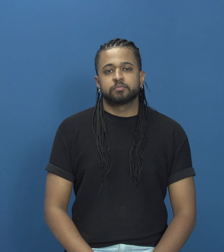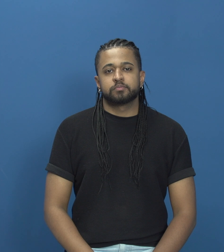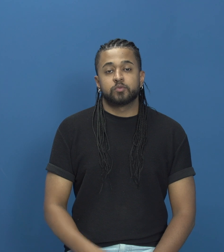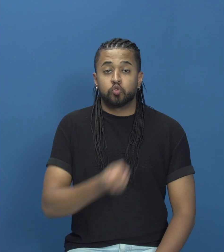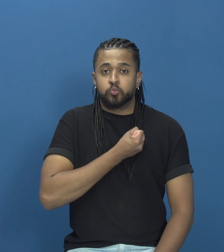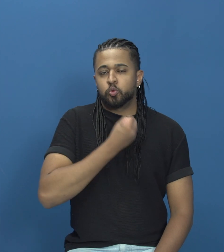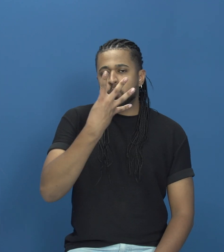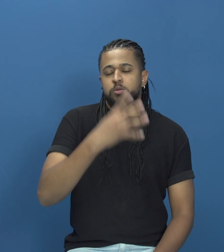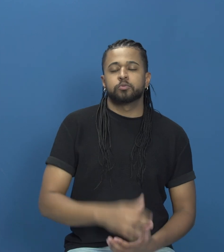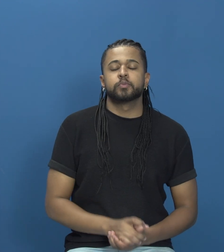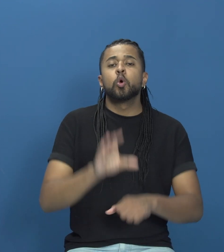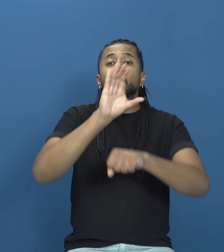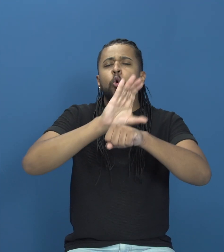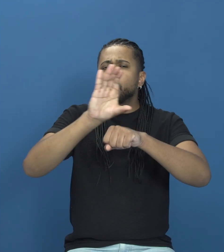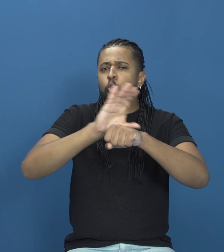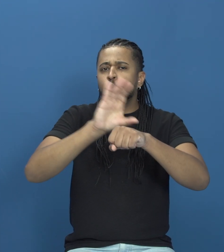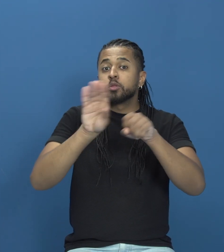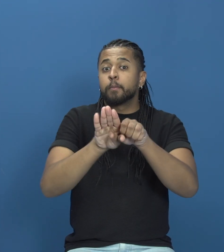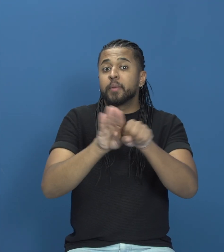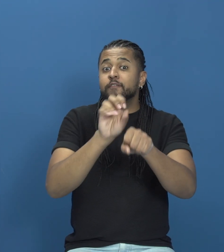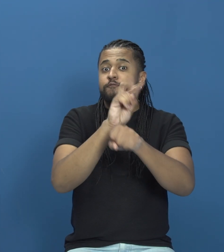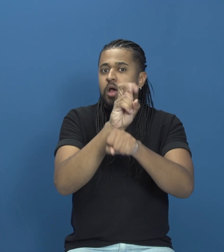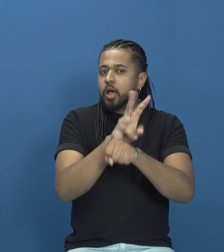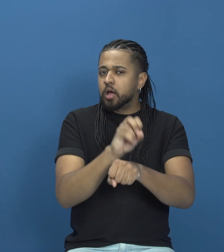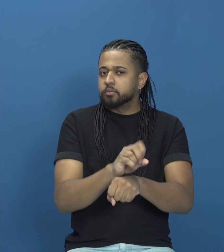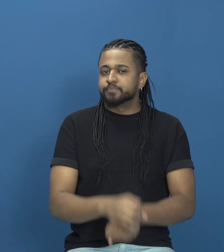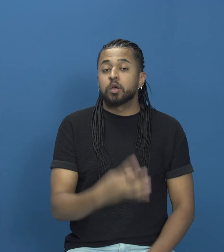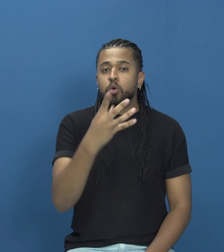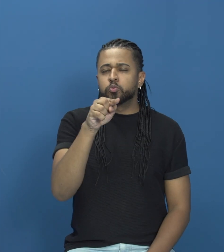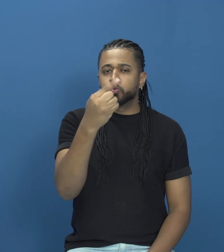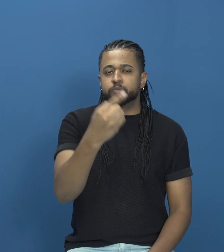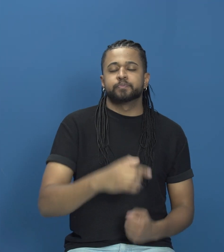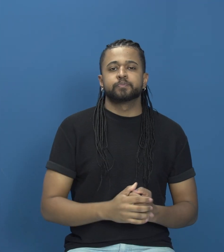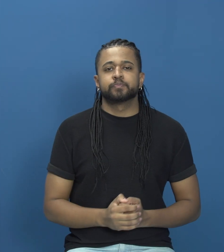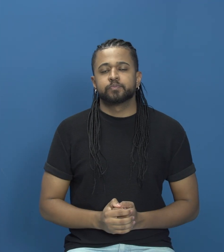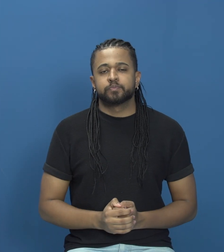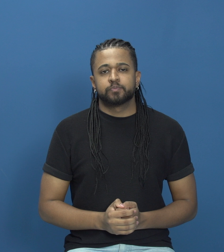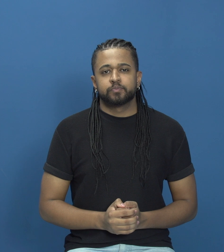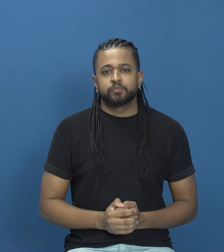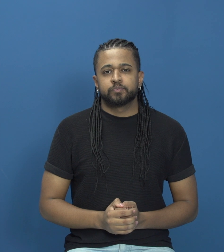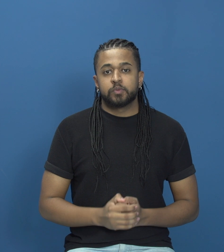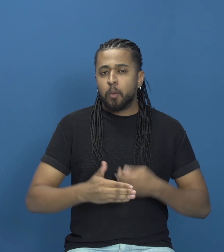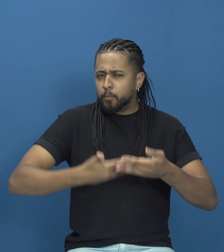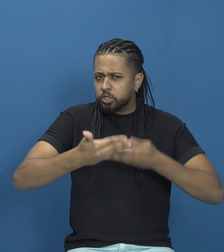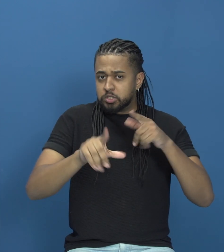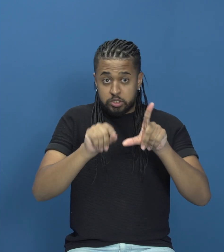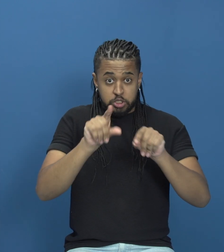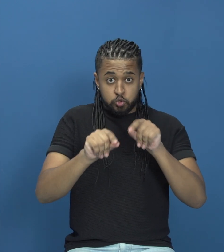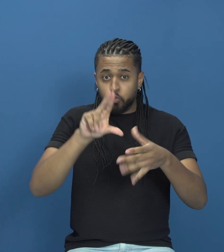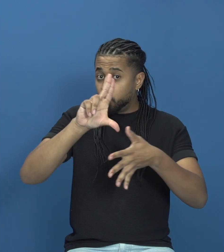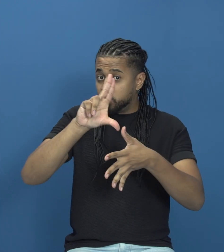Item 4. Dos cursos e vagas. 4.1. No processo